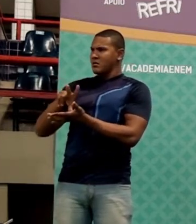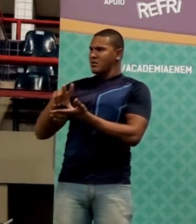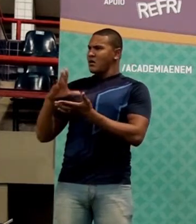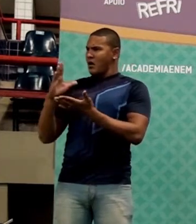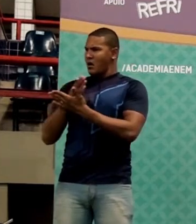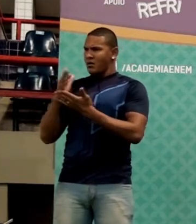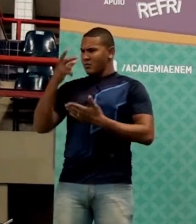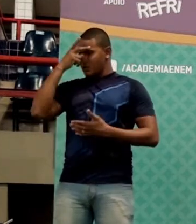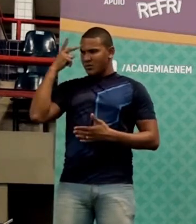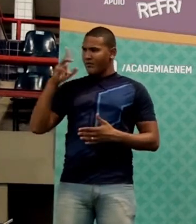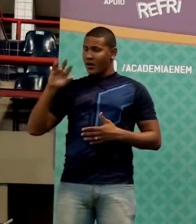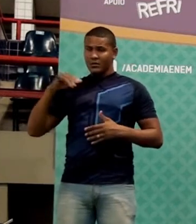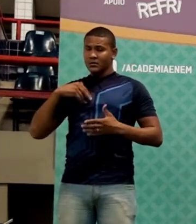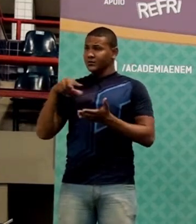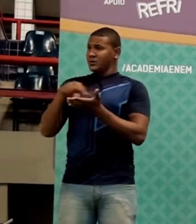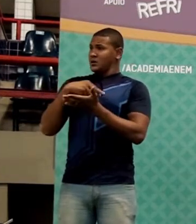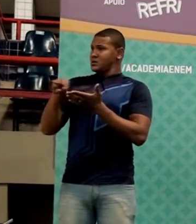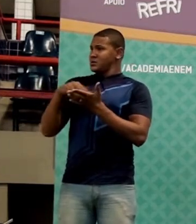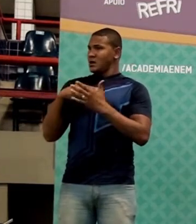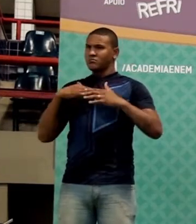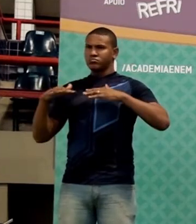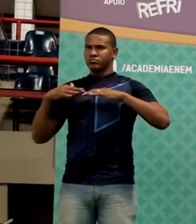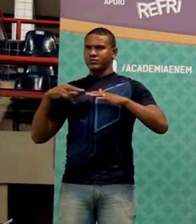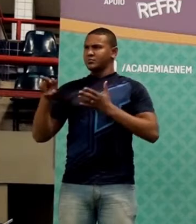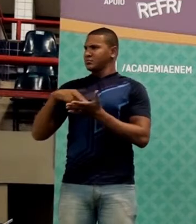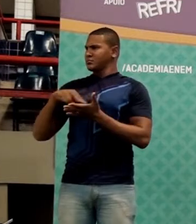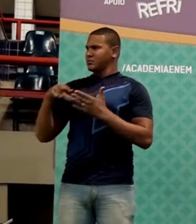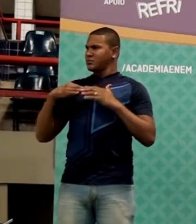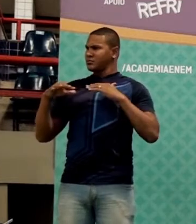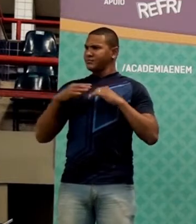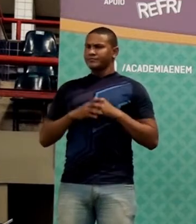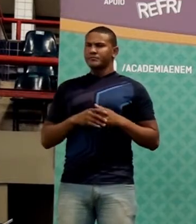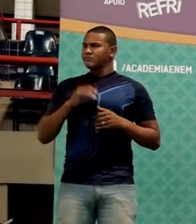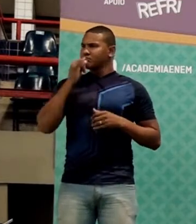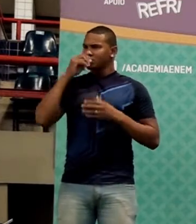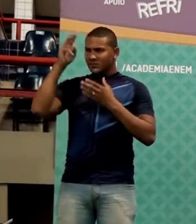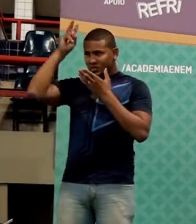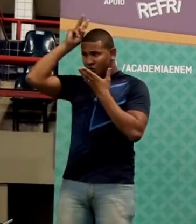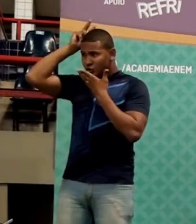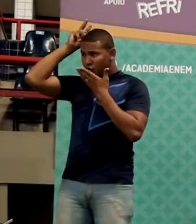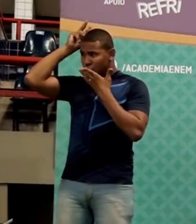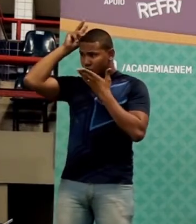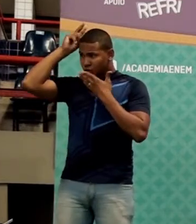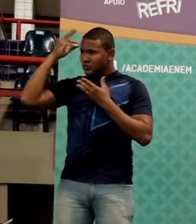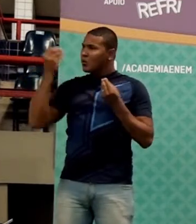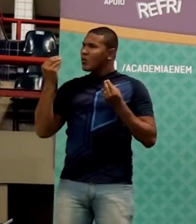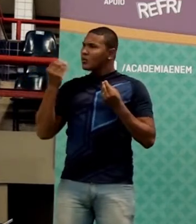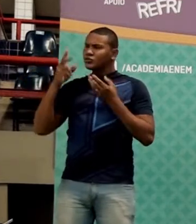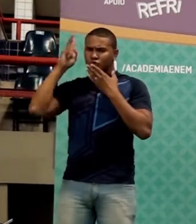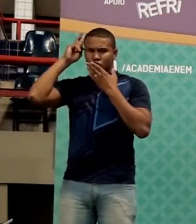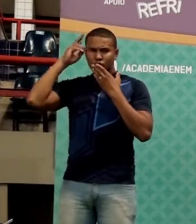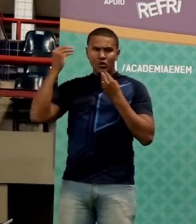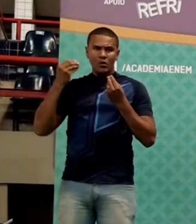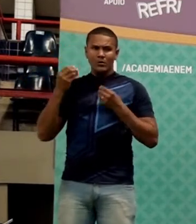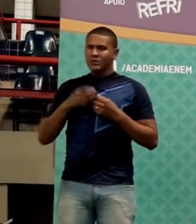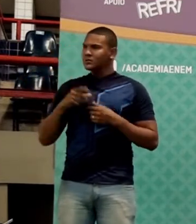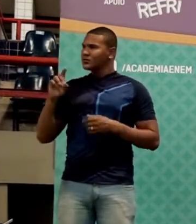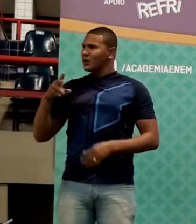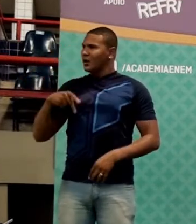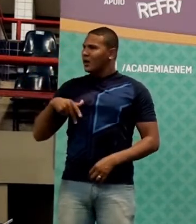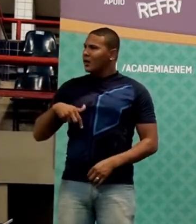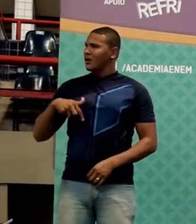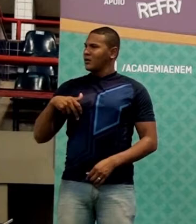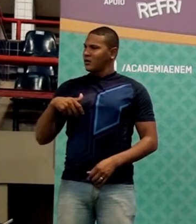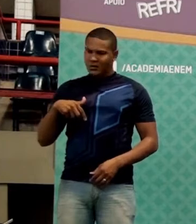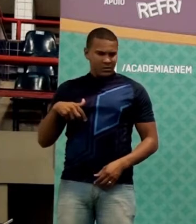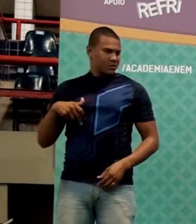para uma festa dançar. Antigamente, os índios, eles caminhavam tanto que como era a dança dos índios, era só aquele pezinho no chão,